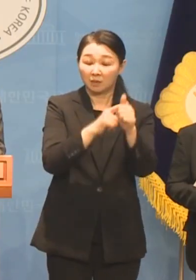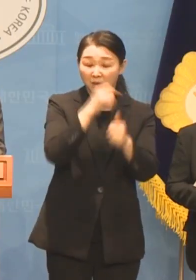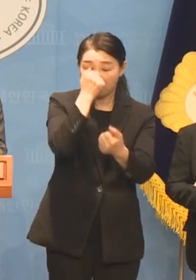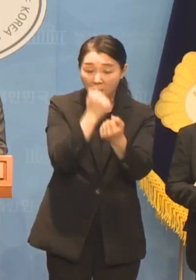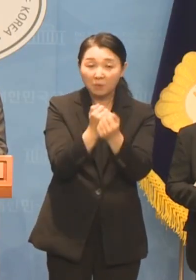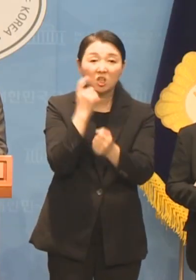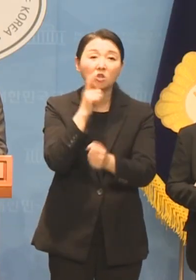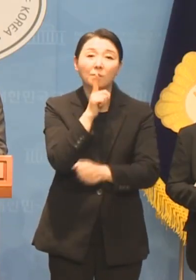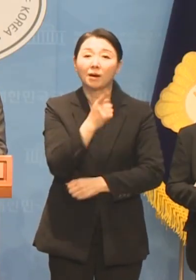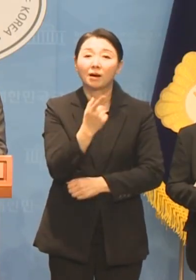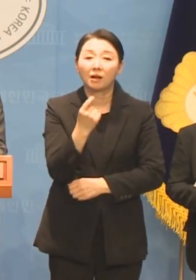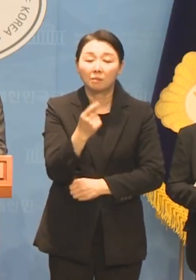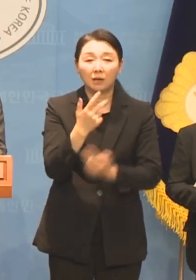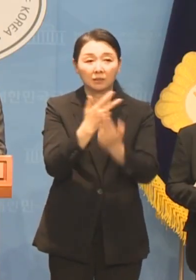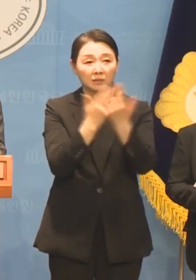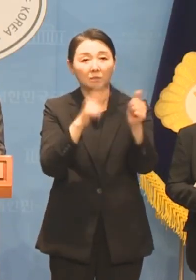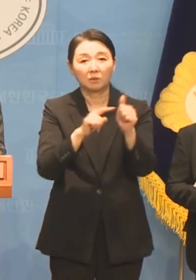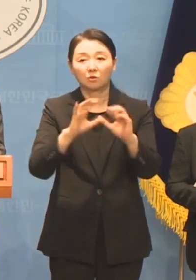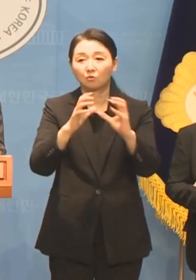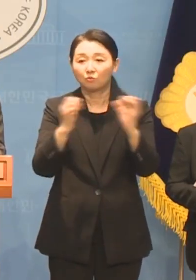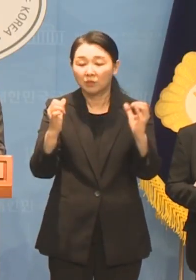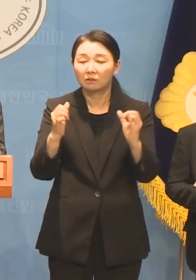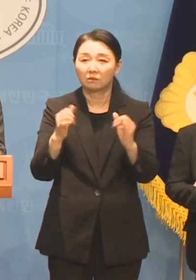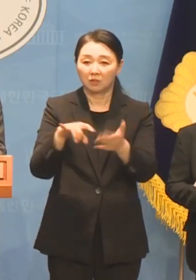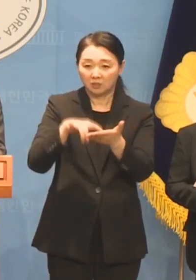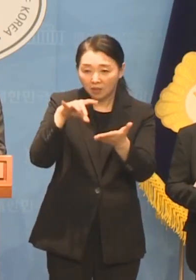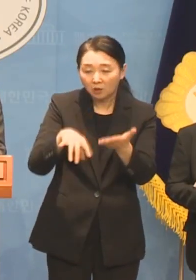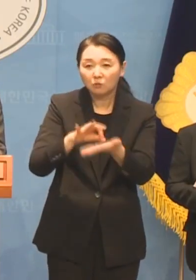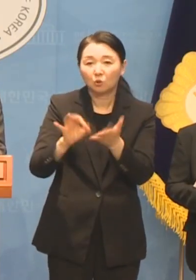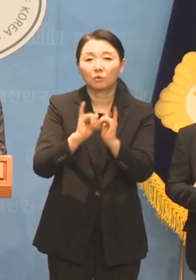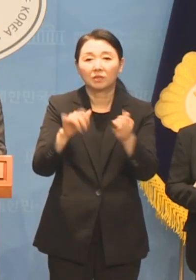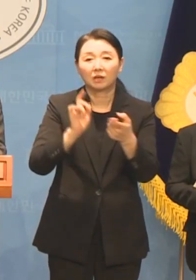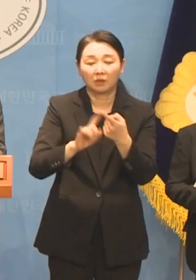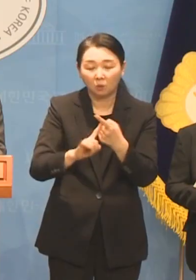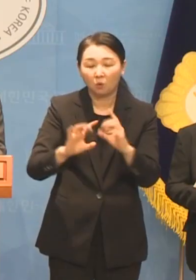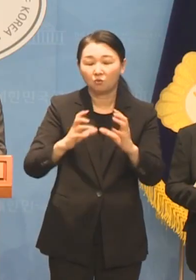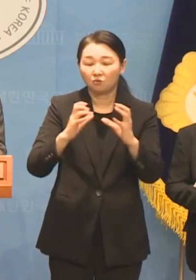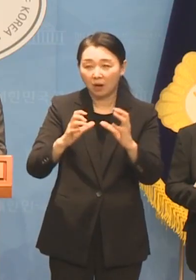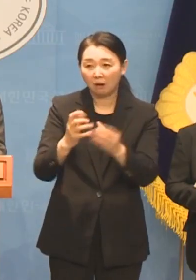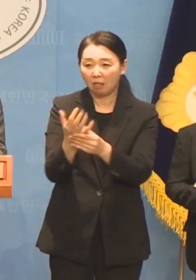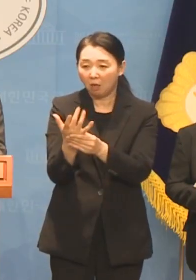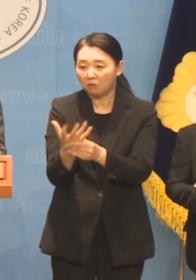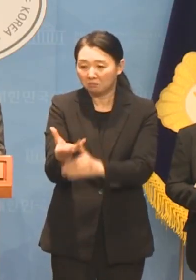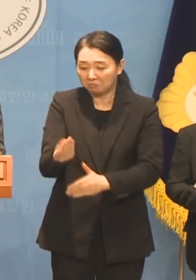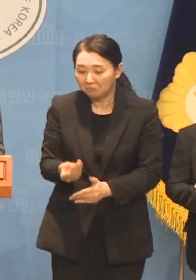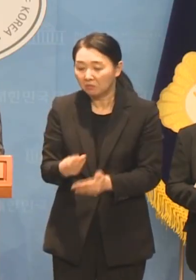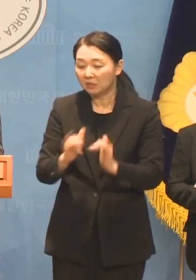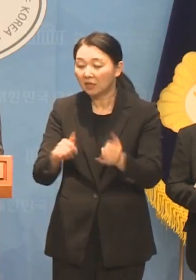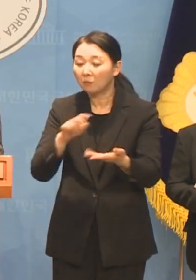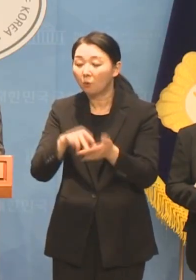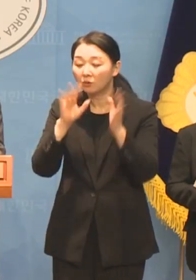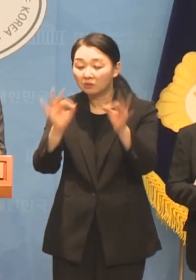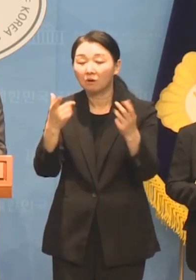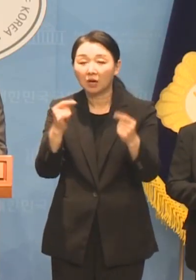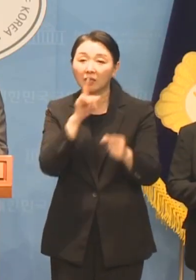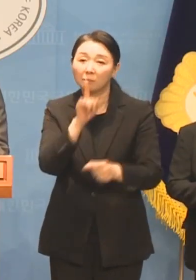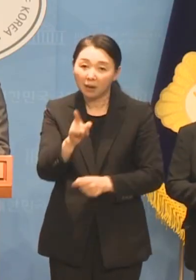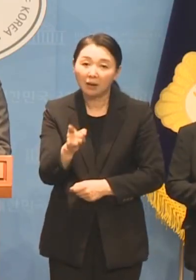뻔뻔한 거짓말쟁이입니다. 이재명은 국민을 세금 소비자로 국가를 ATM 기계로 보는 것 같다라는 등의